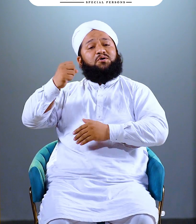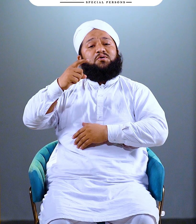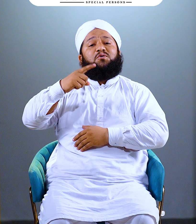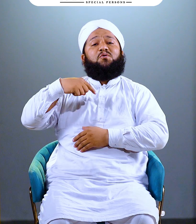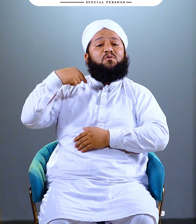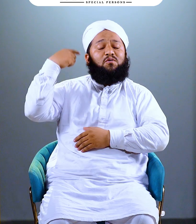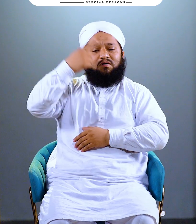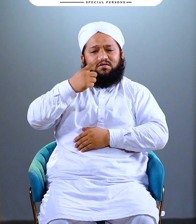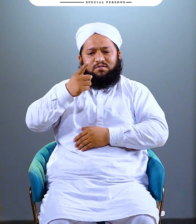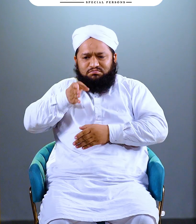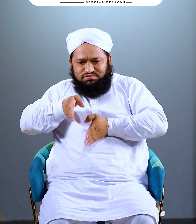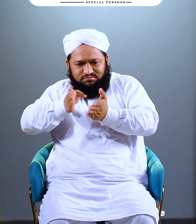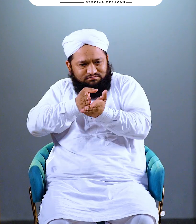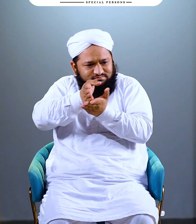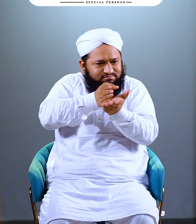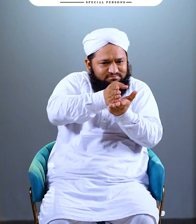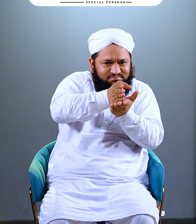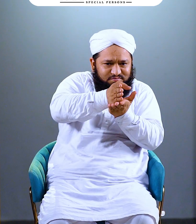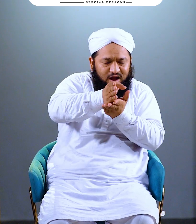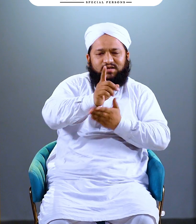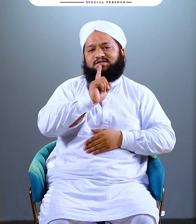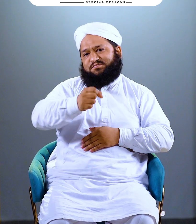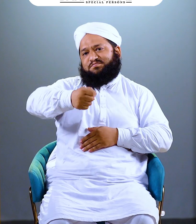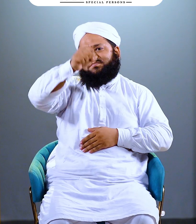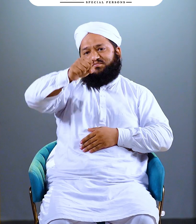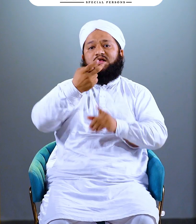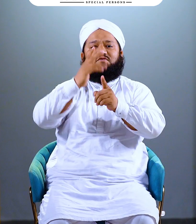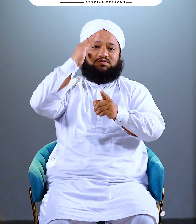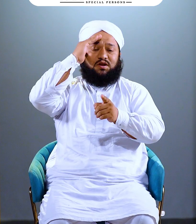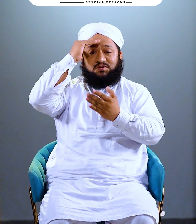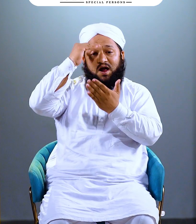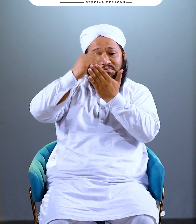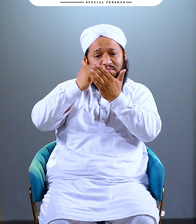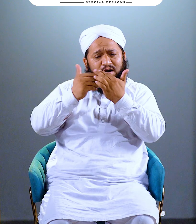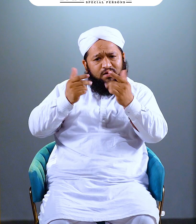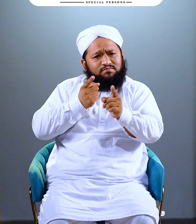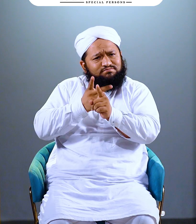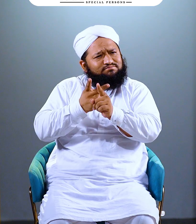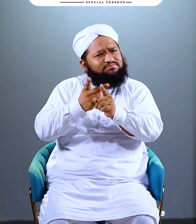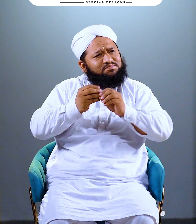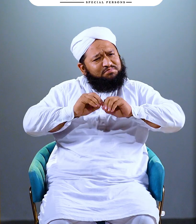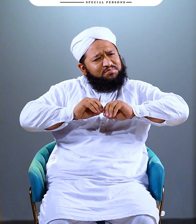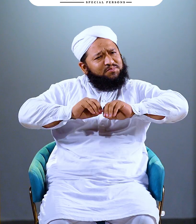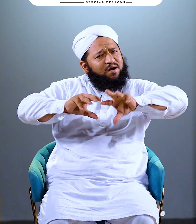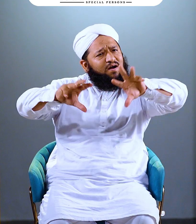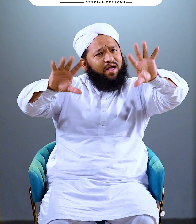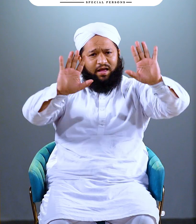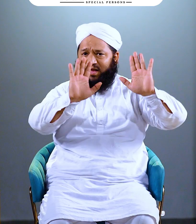کرنے کے لیے روشن راہیں بھی تو اختیار کیجئے۔ دعوت اسلامی علم دین کی ترویج و اشاعت کی مدنی تحریک